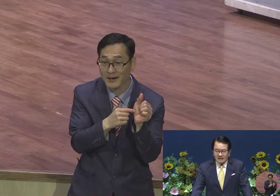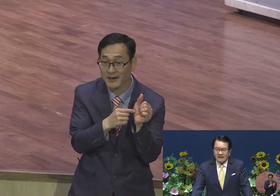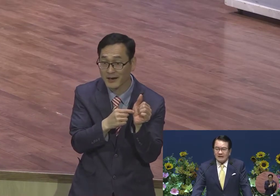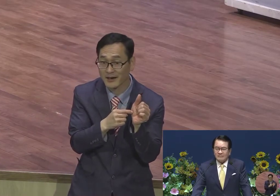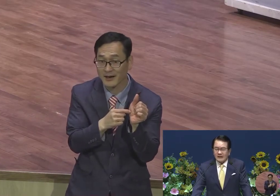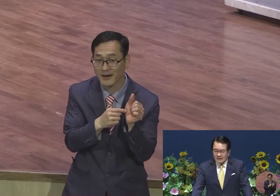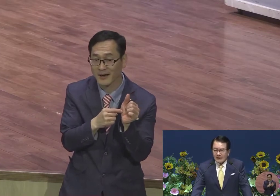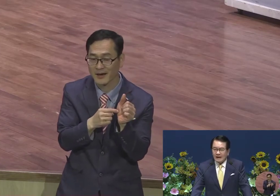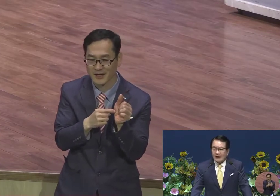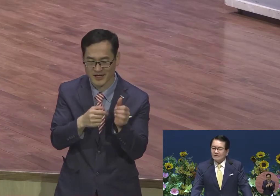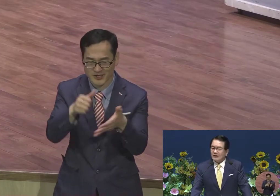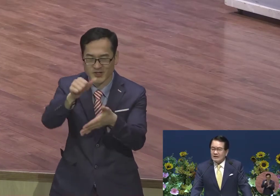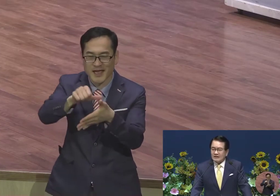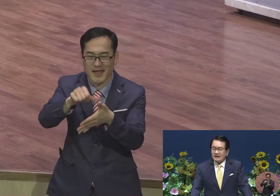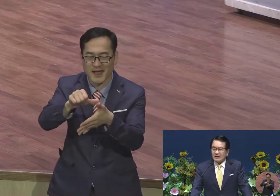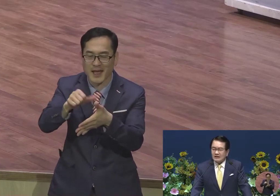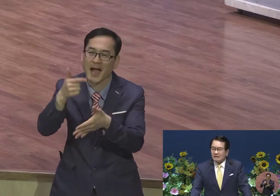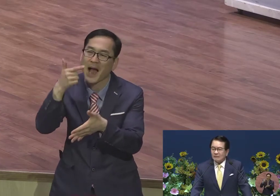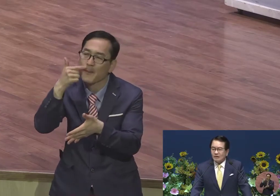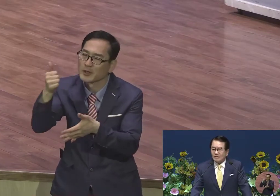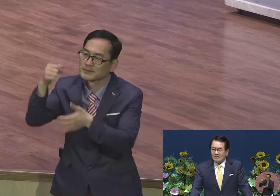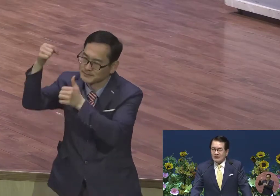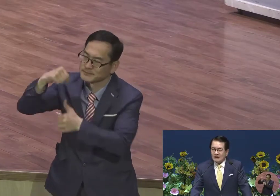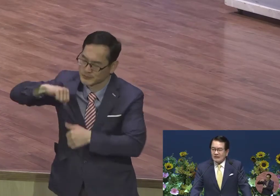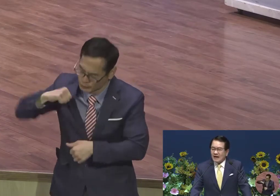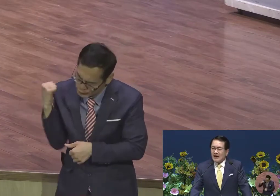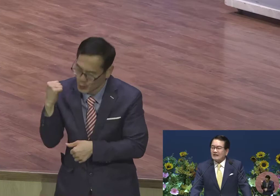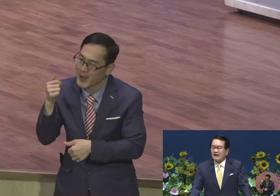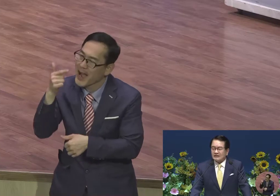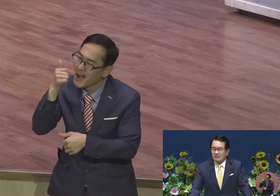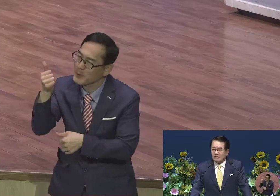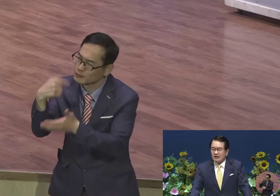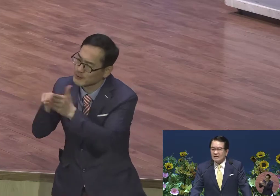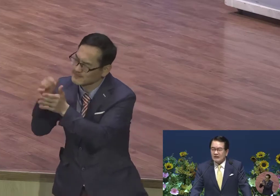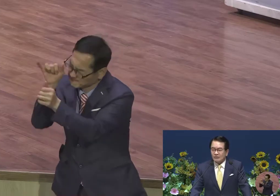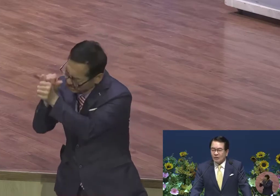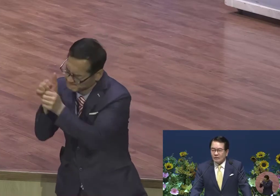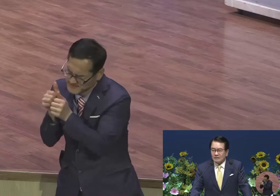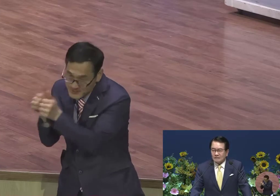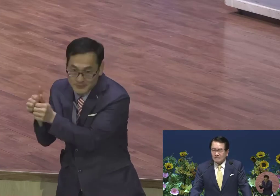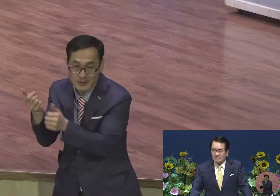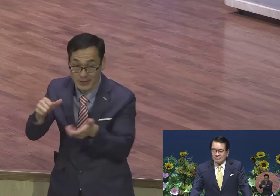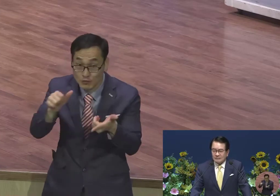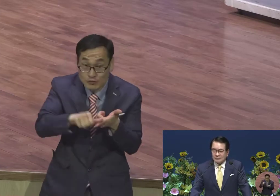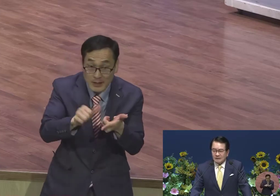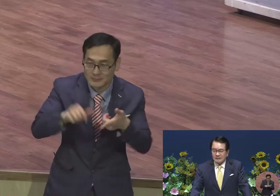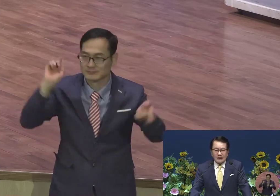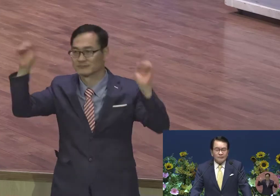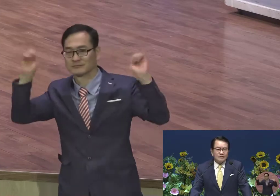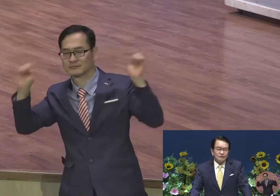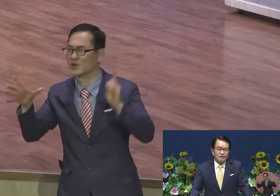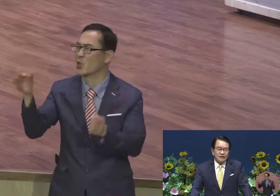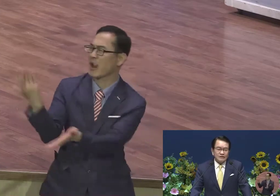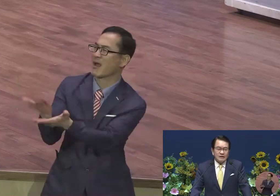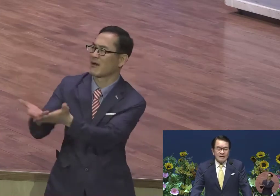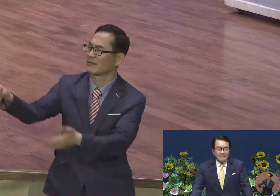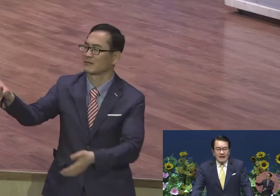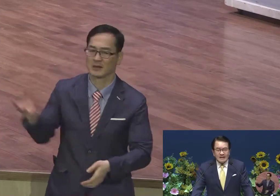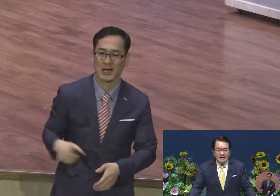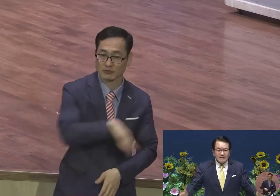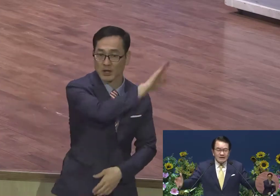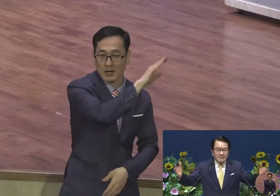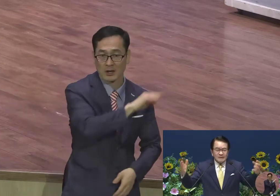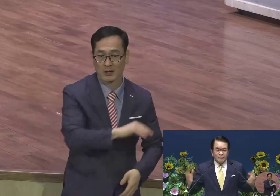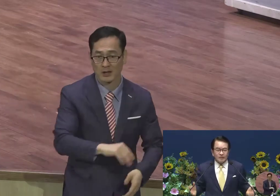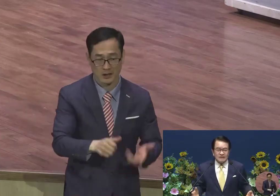재산 빵 딱 떼가지고 내 나라에 나가 창기들과 먹고 다 탕진하고 거짓에 돌아왔어요 그런데 아버지는 둘째 아들을